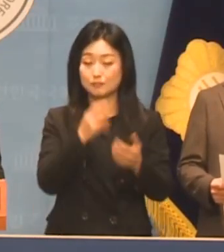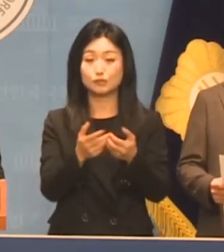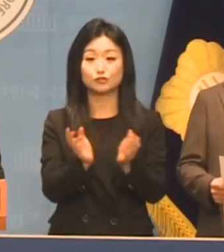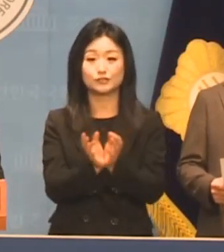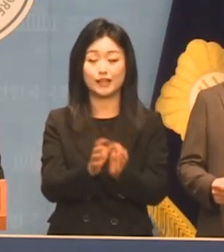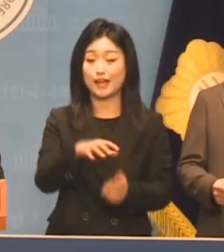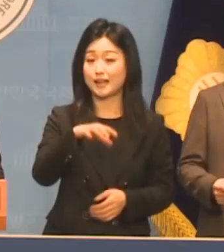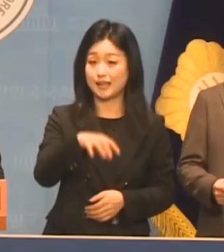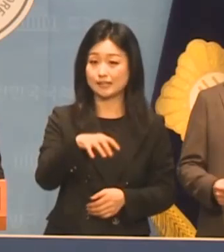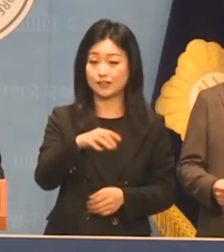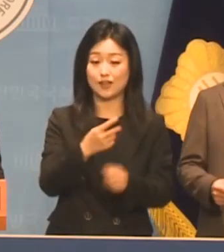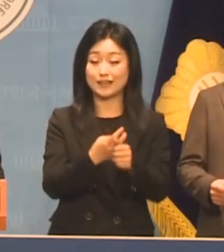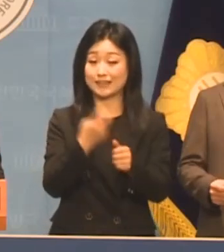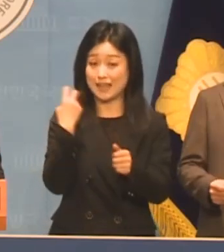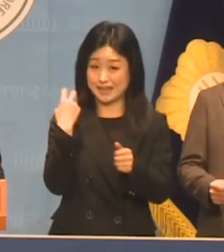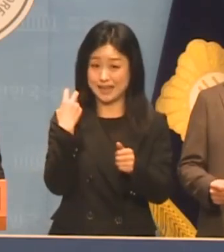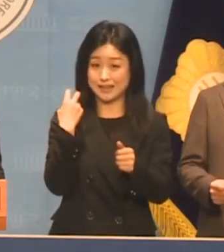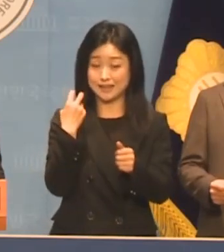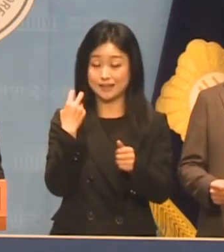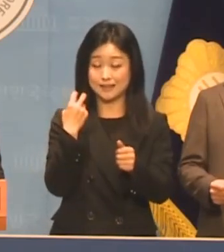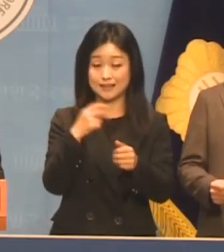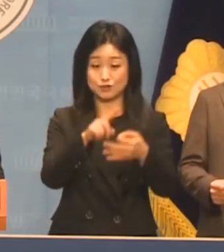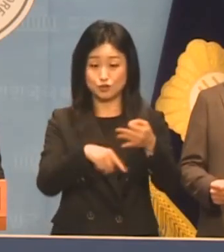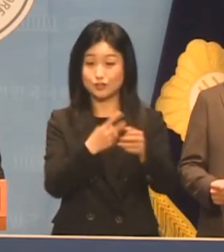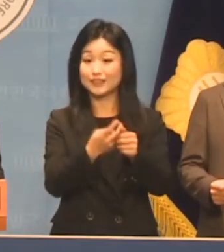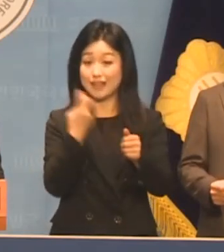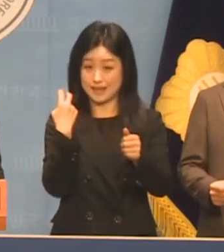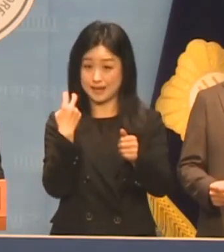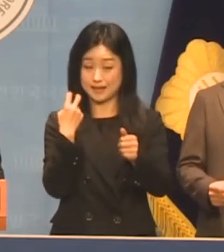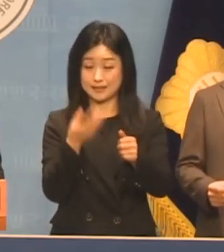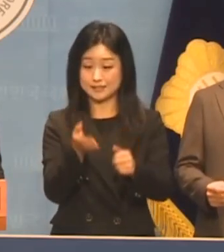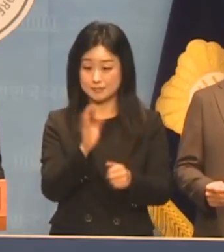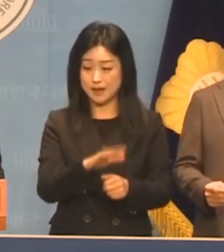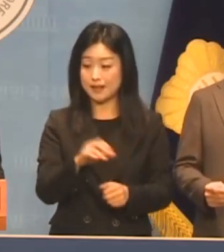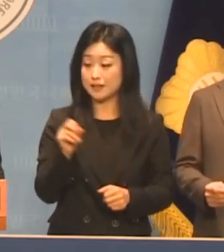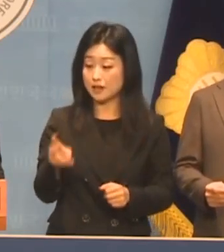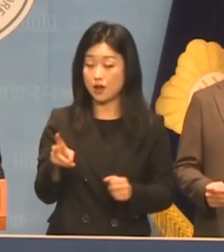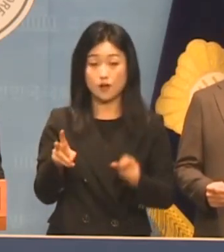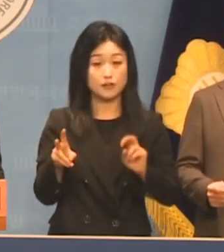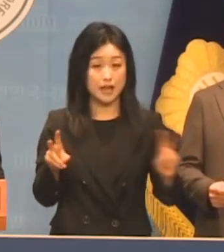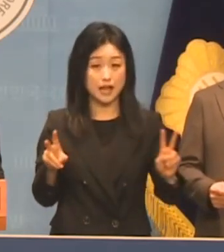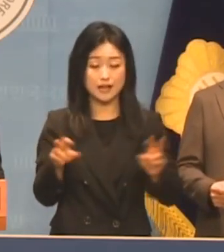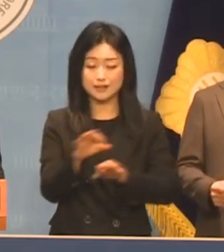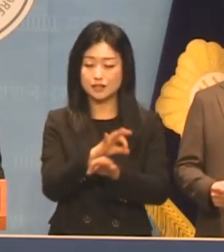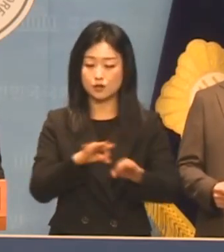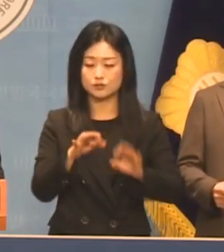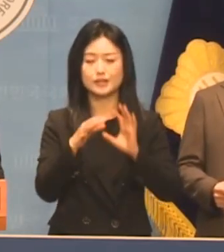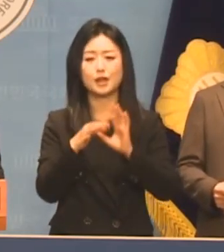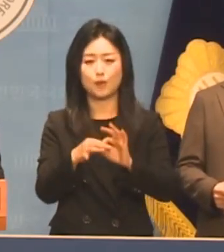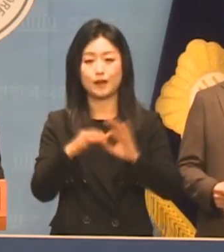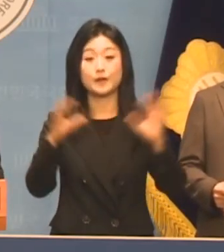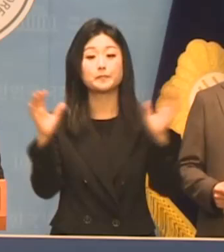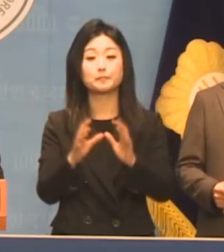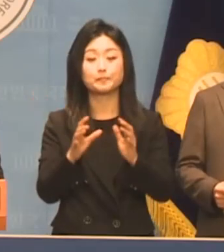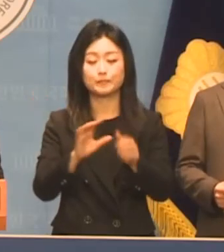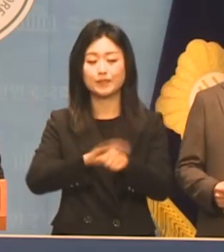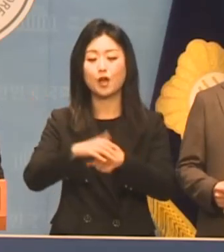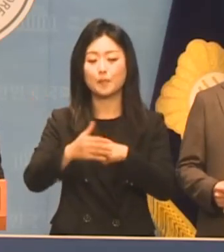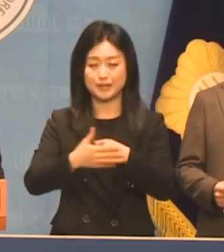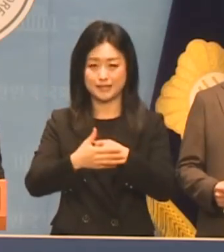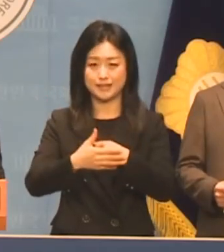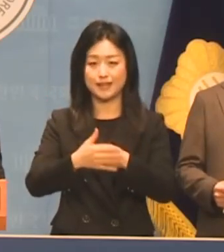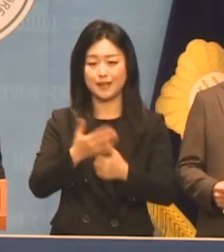더불어민주당은 탄핵 정국에서도 여야 정권 경제단체 협의회를